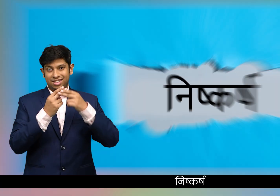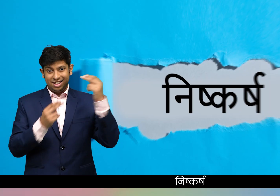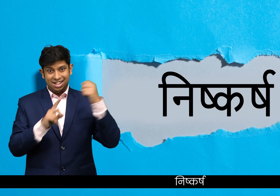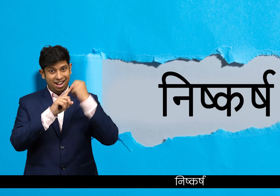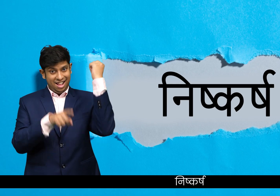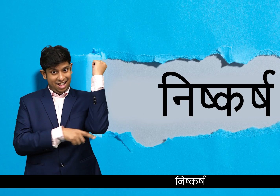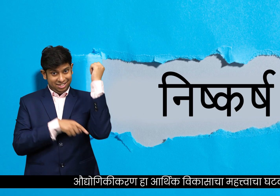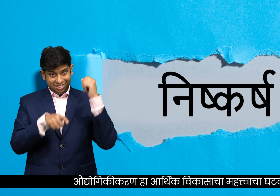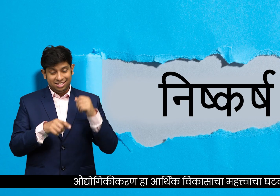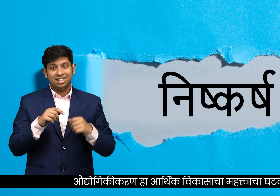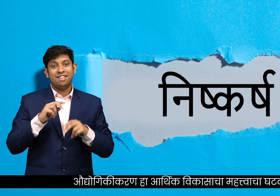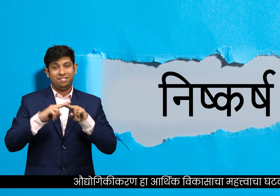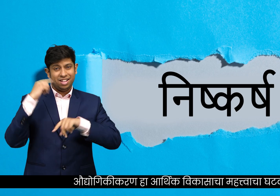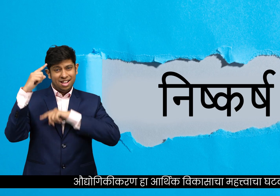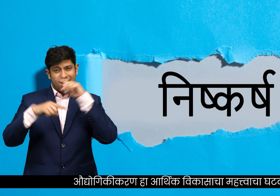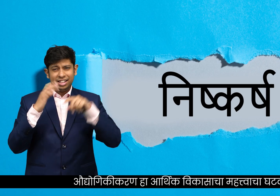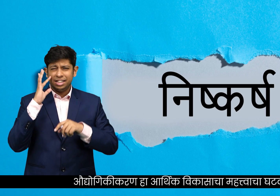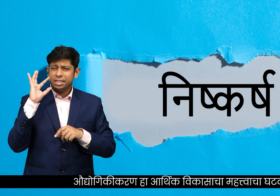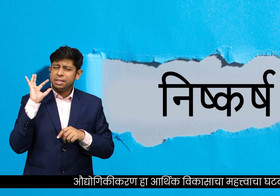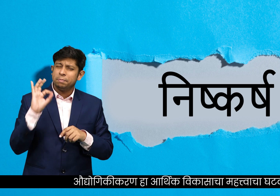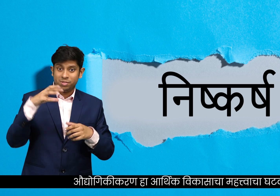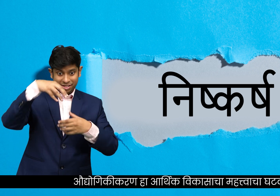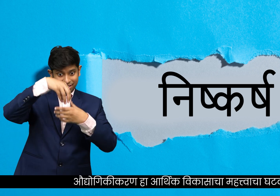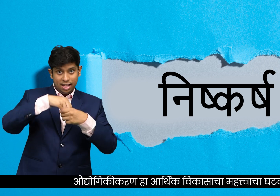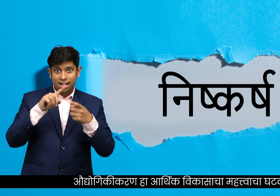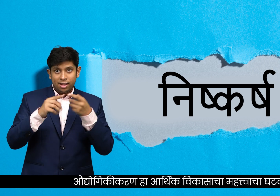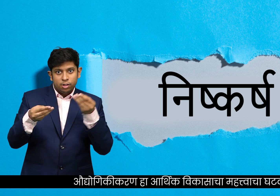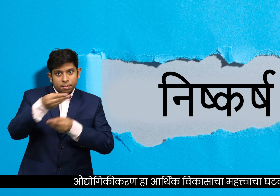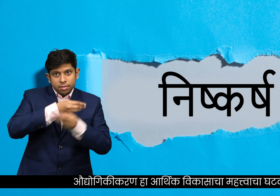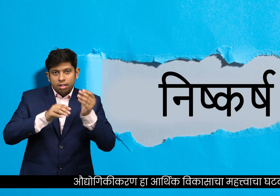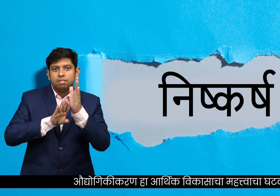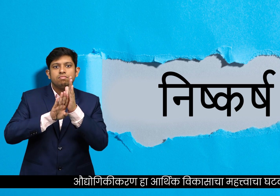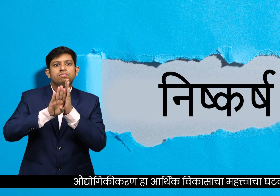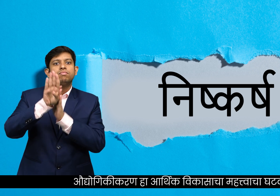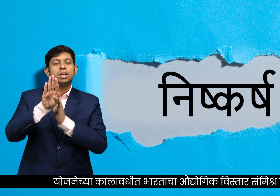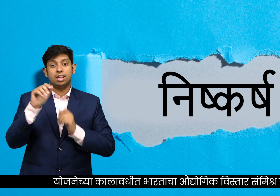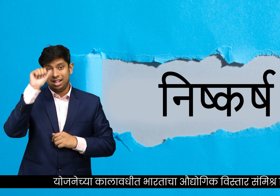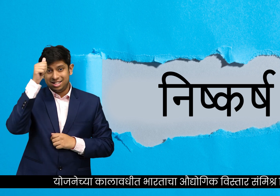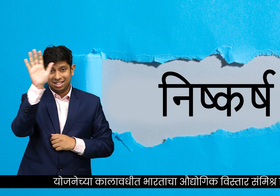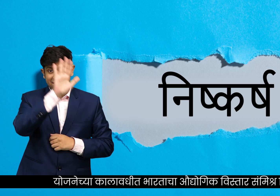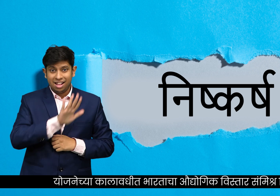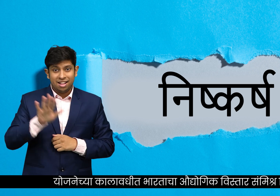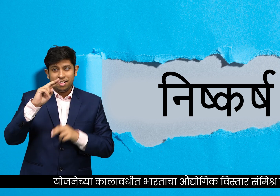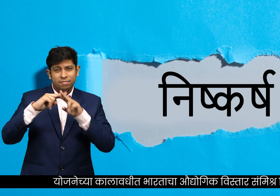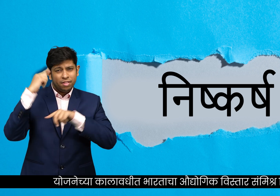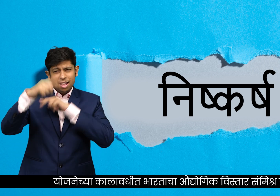निष्कर्ष: औद्योगिकीकरण हा आर्थिक विकासाचा महत्त्वाचा घटक आहे. योजनेच्या